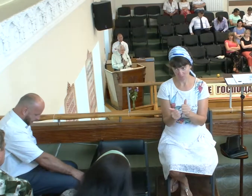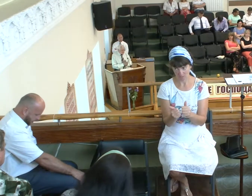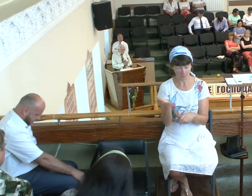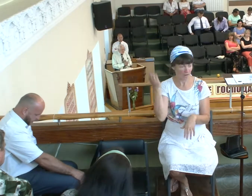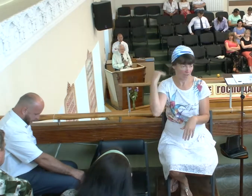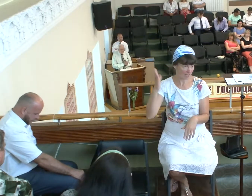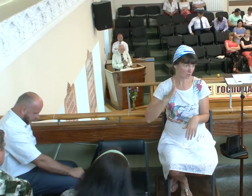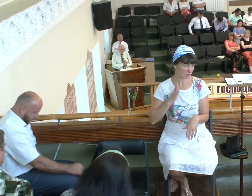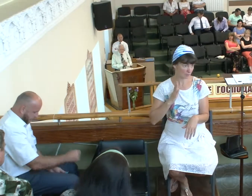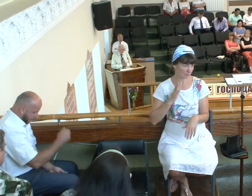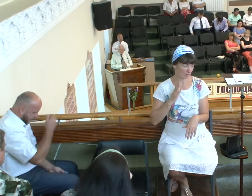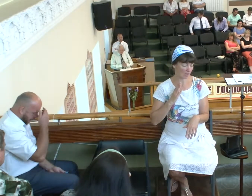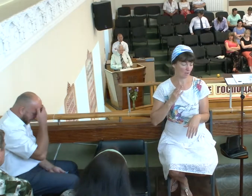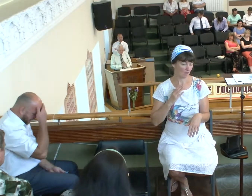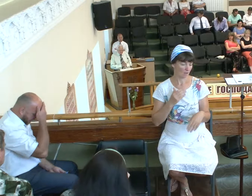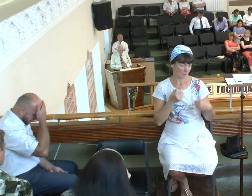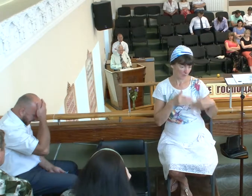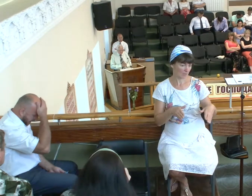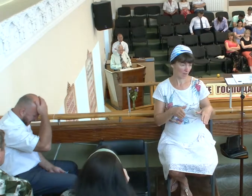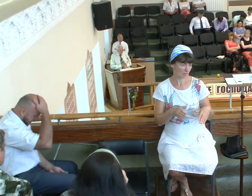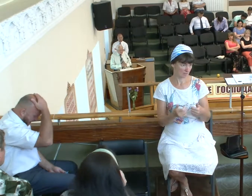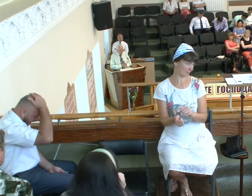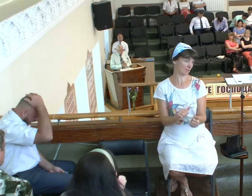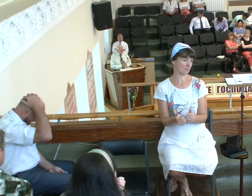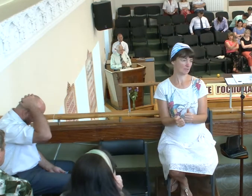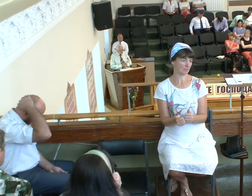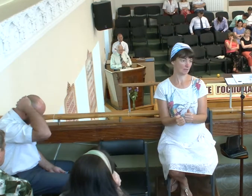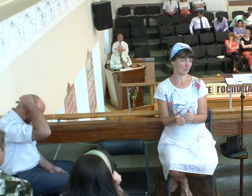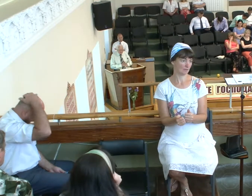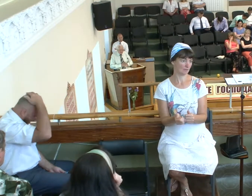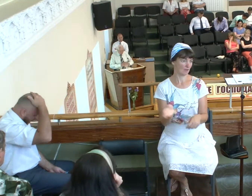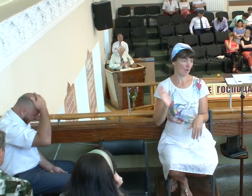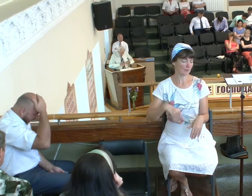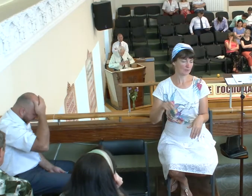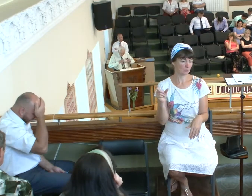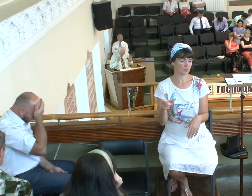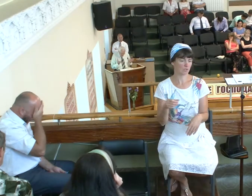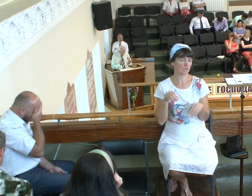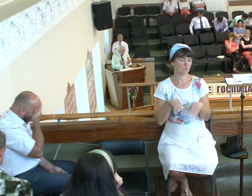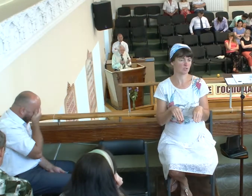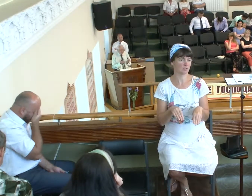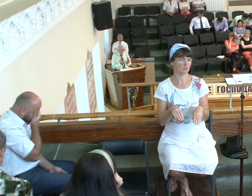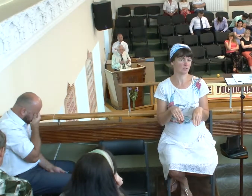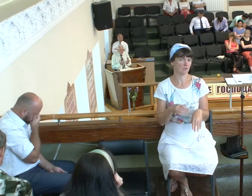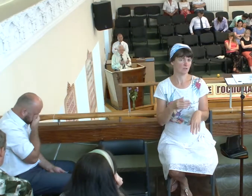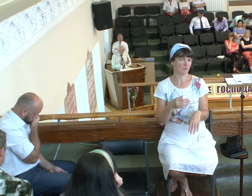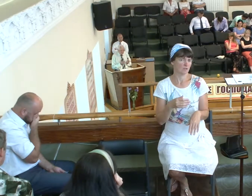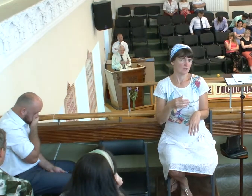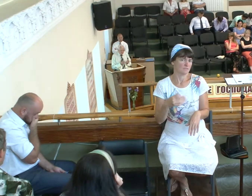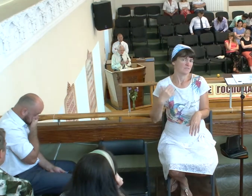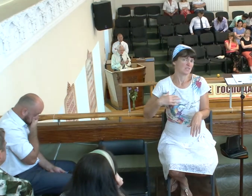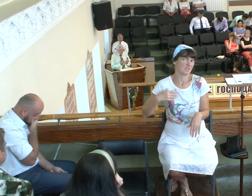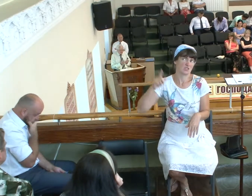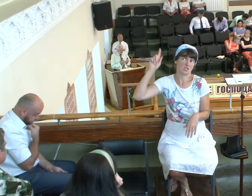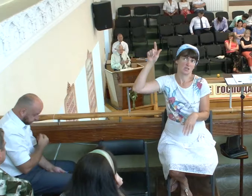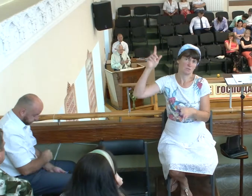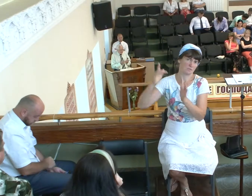жизнь, это то, что с годами не поменяется. Что никогда не потеряет своей